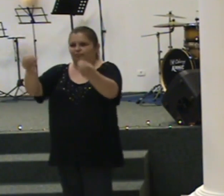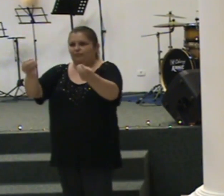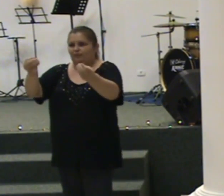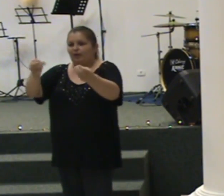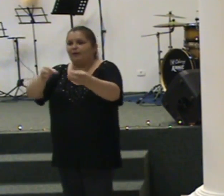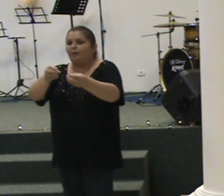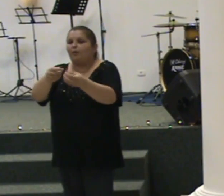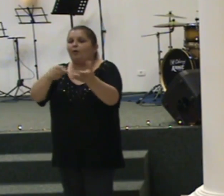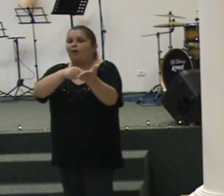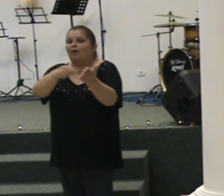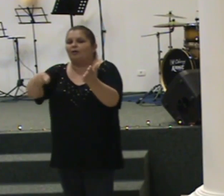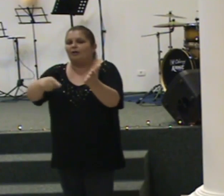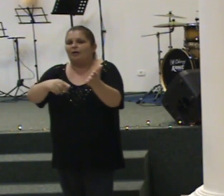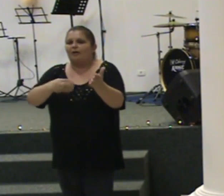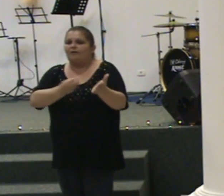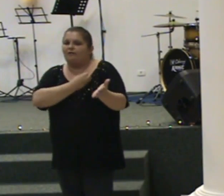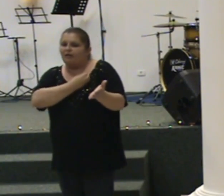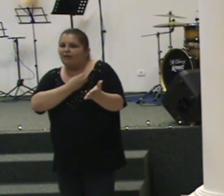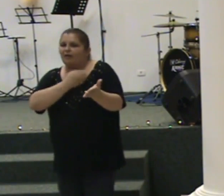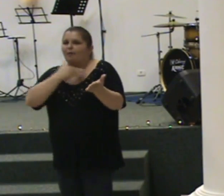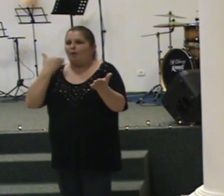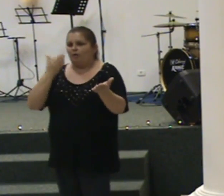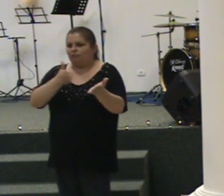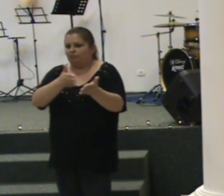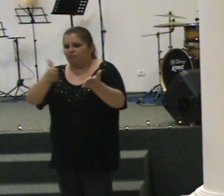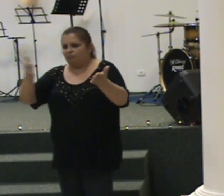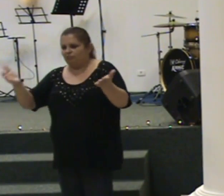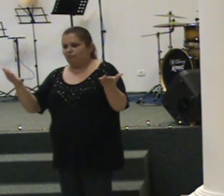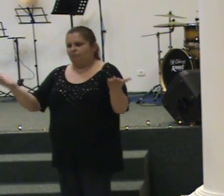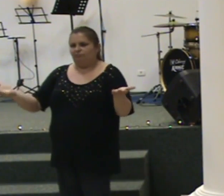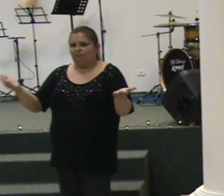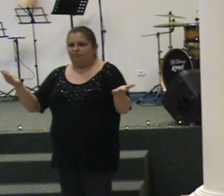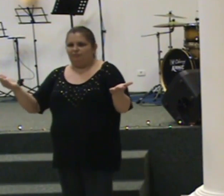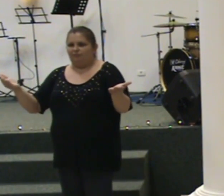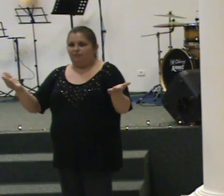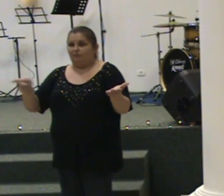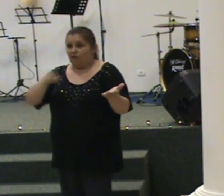maldição. Escolhe, pois, a vida para que viva tu e a tua